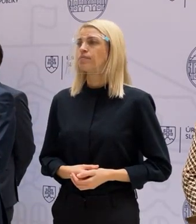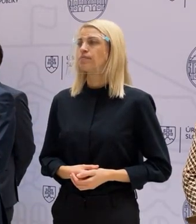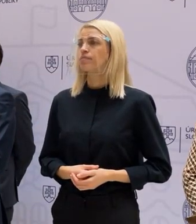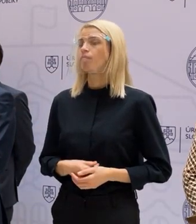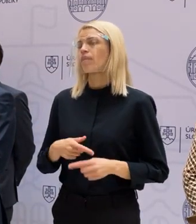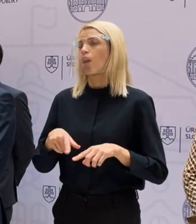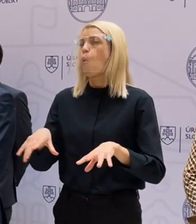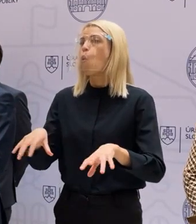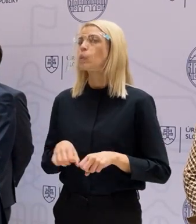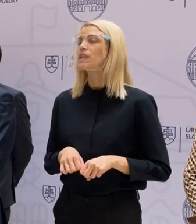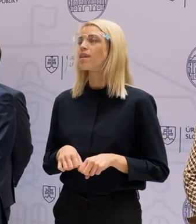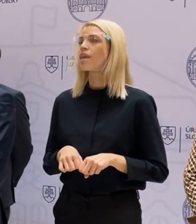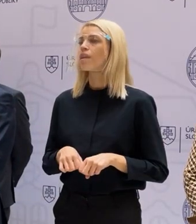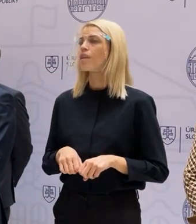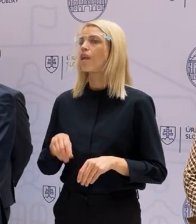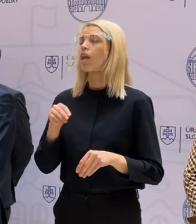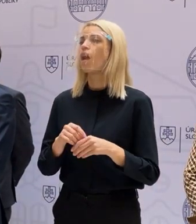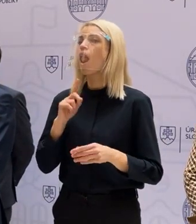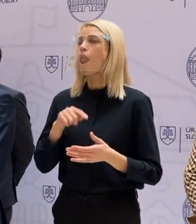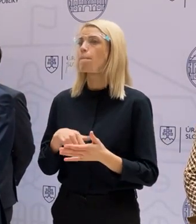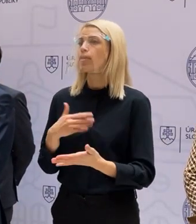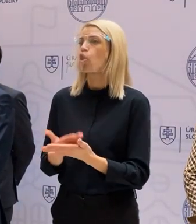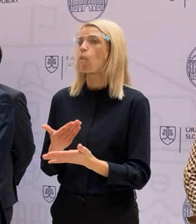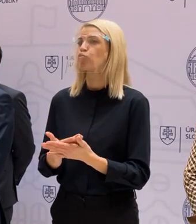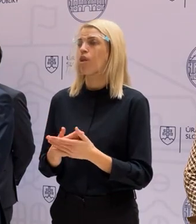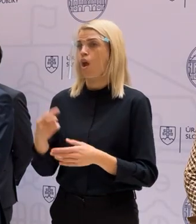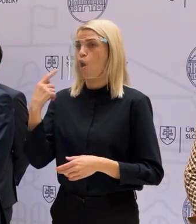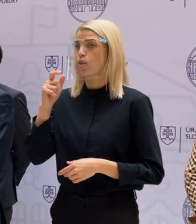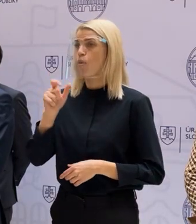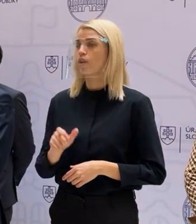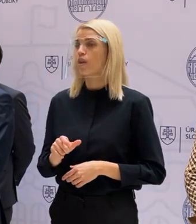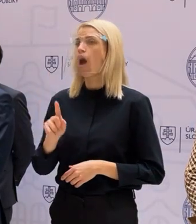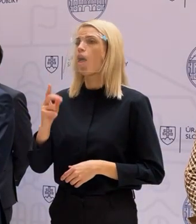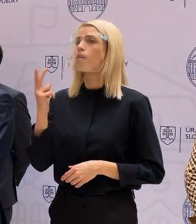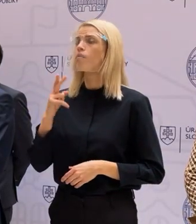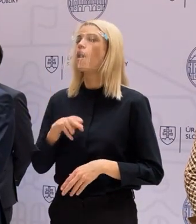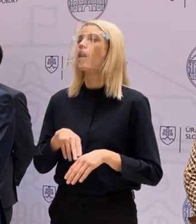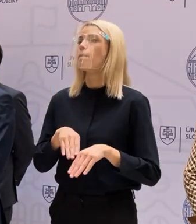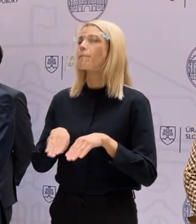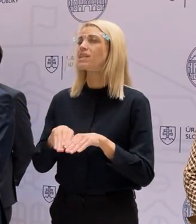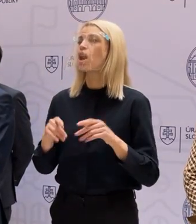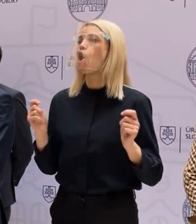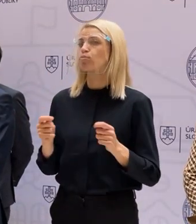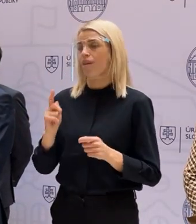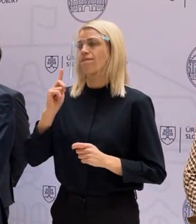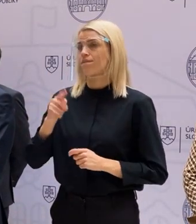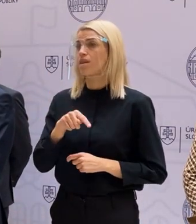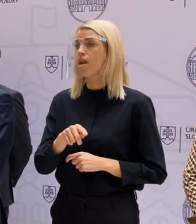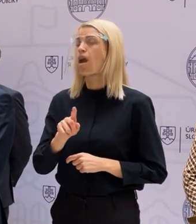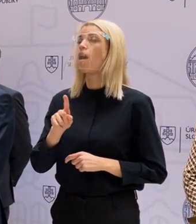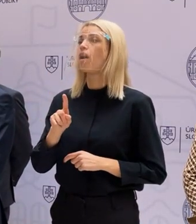alebo to uznesenie je podľa doporučenia odborníkov, ale samozrejme pán minister hospodárstva o tom vie s tým,